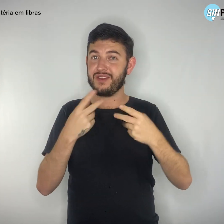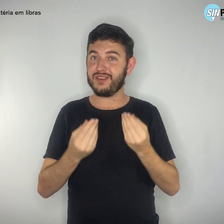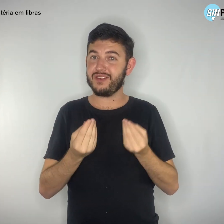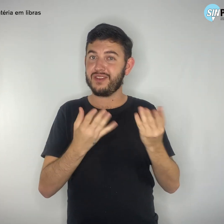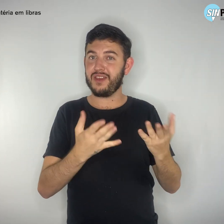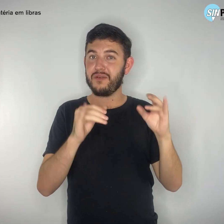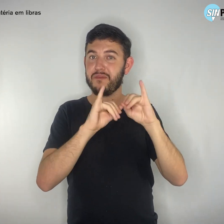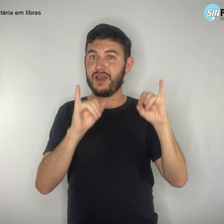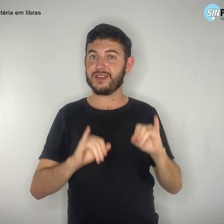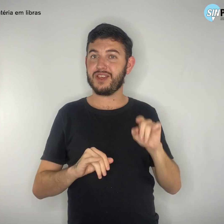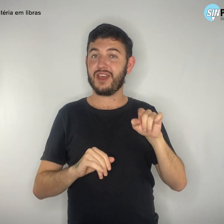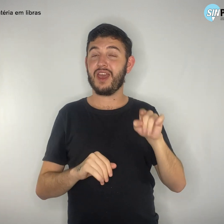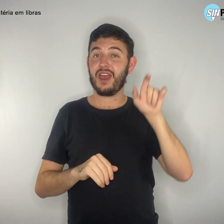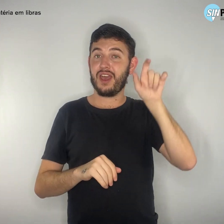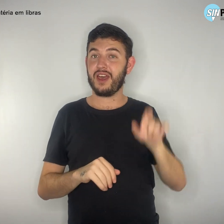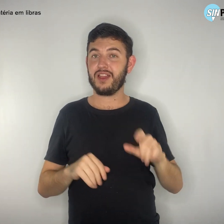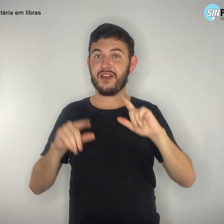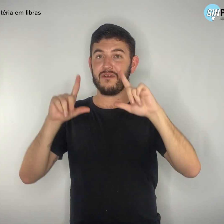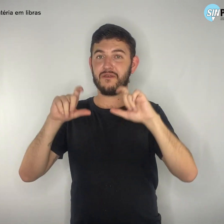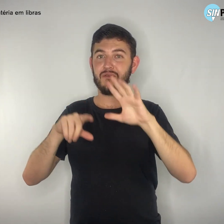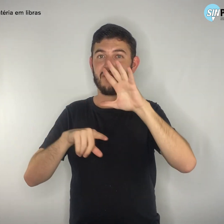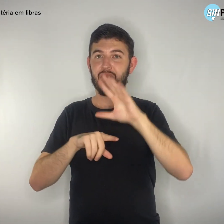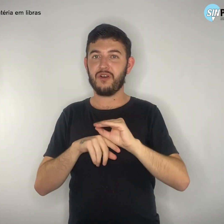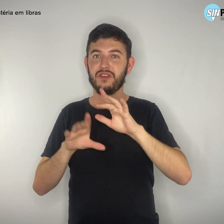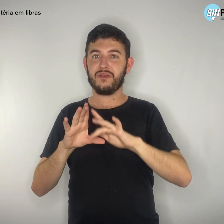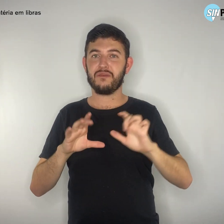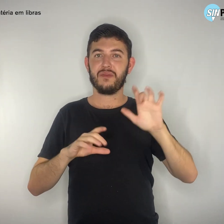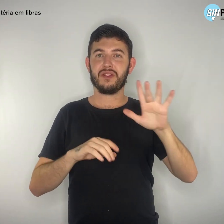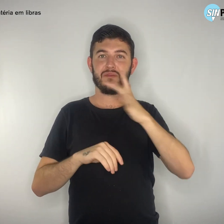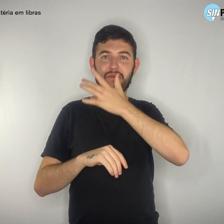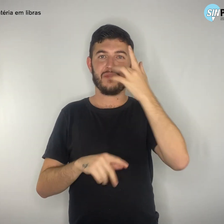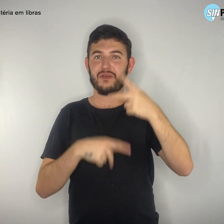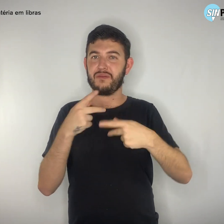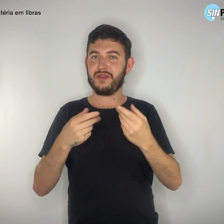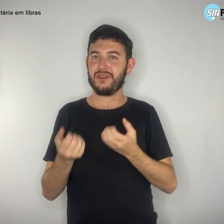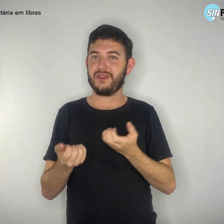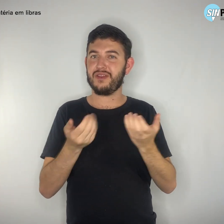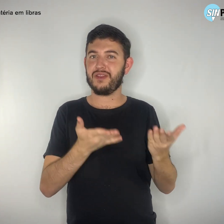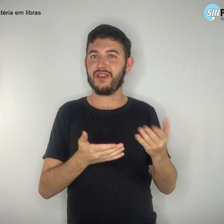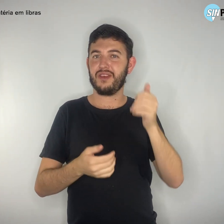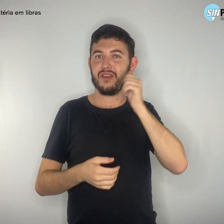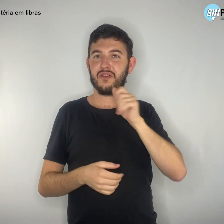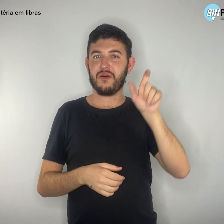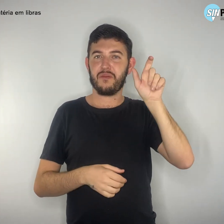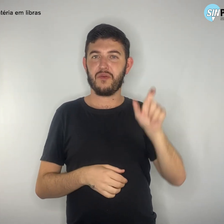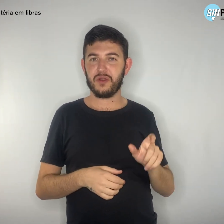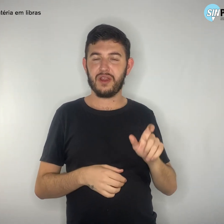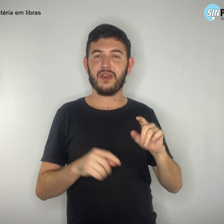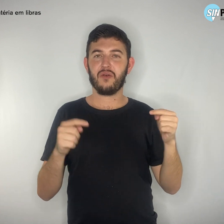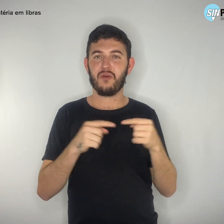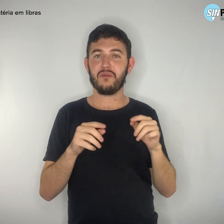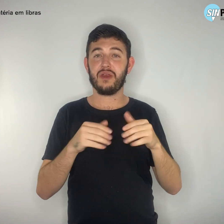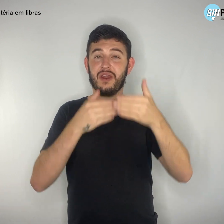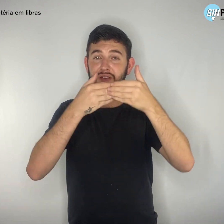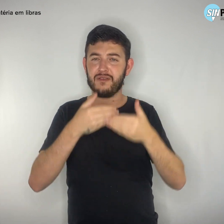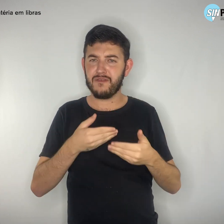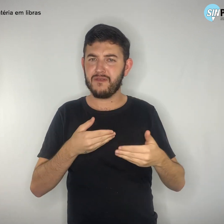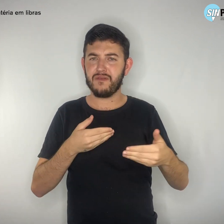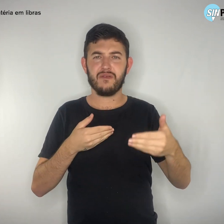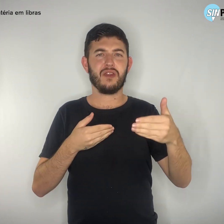para quem a havia presenteado. Uma mulher à frente de seu tempo. É assim que a